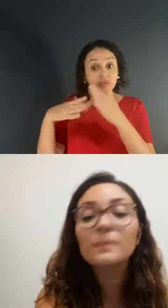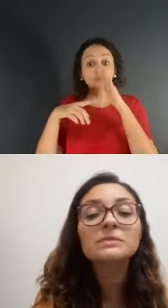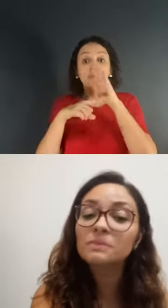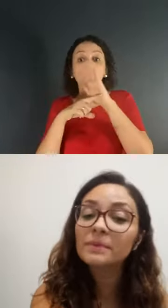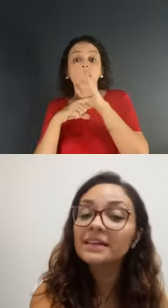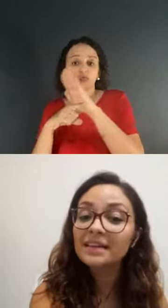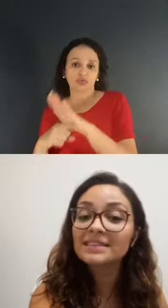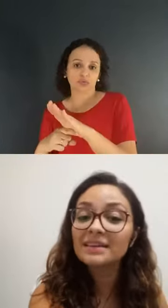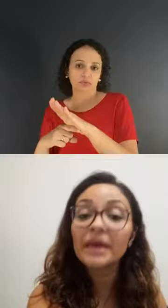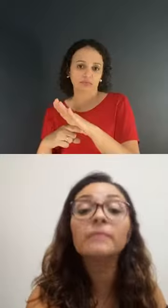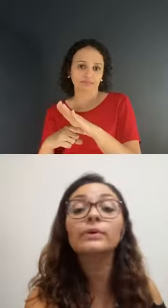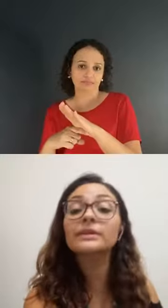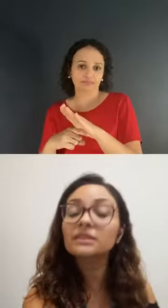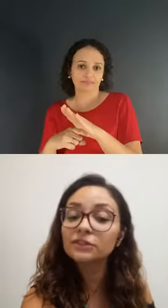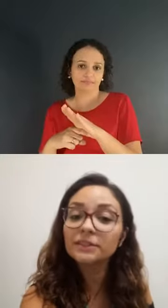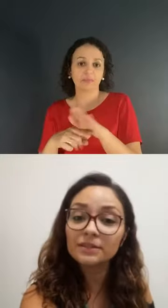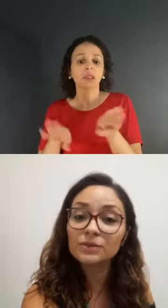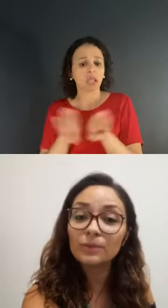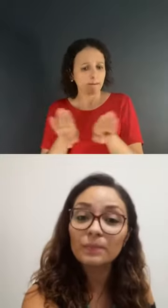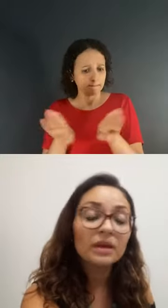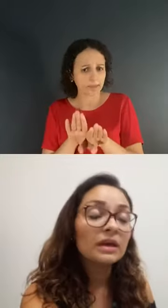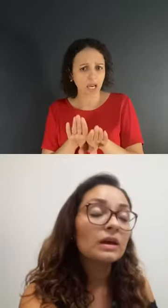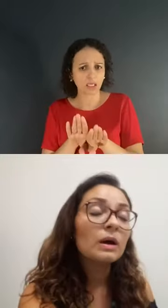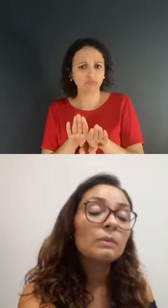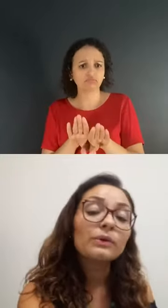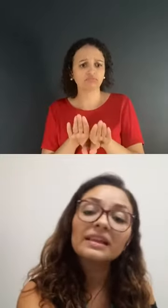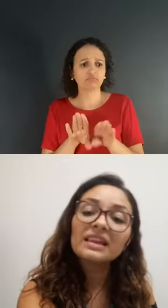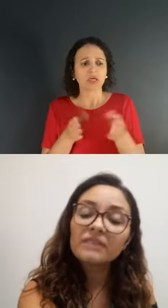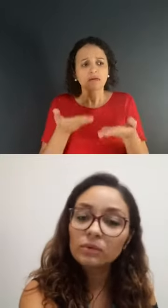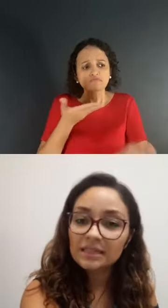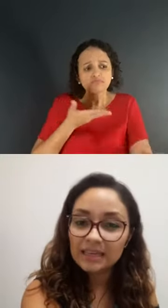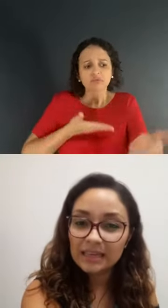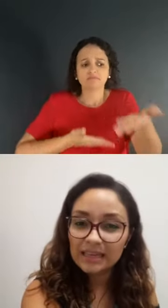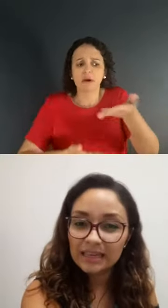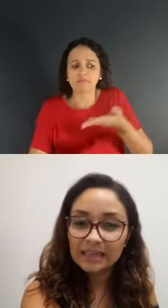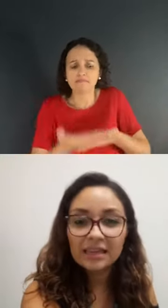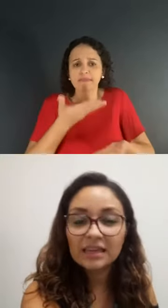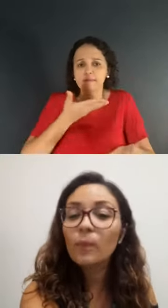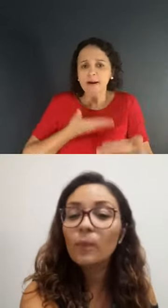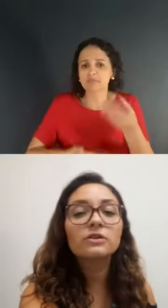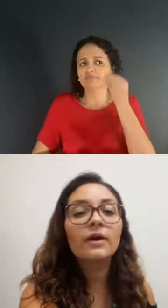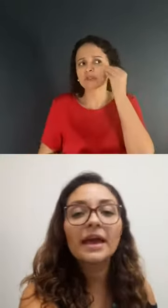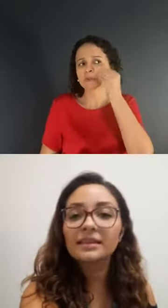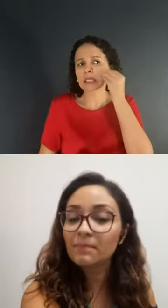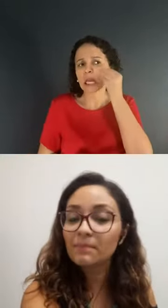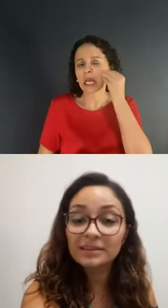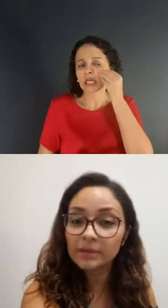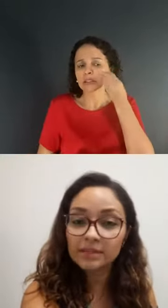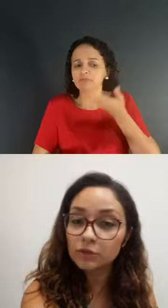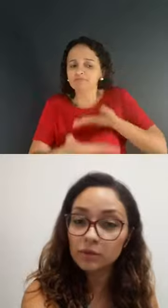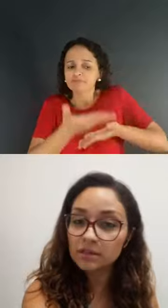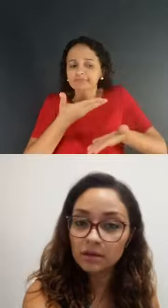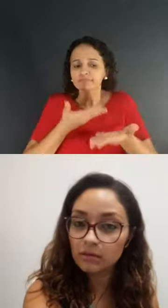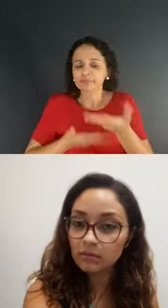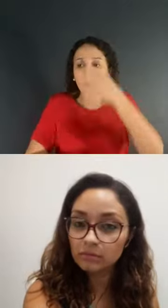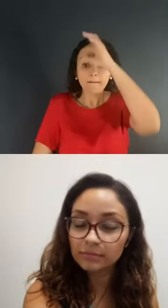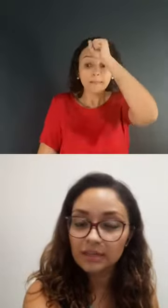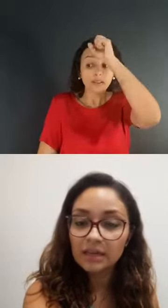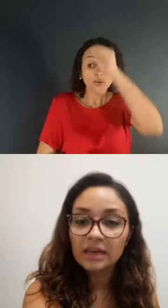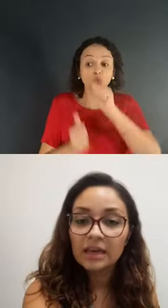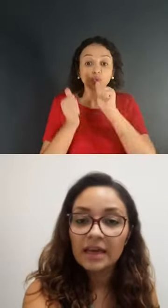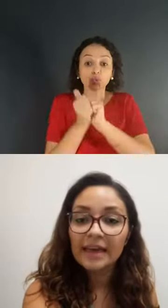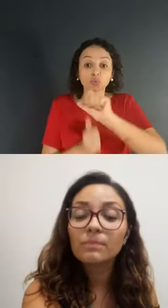tenha a mesma experiência. É importante isso. Porque ela vai conseguir entender que não é só ela que passa por essa